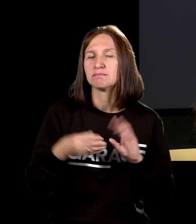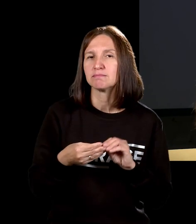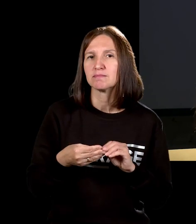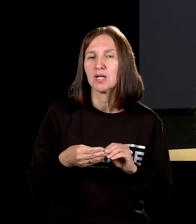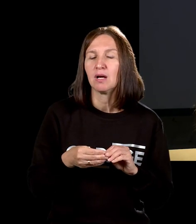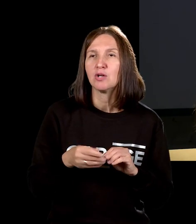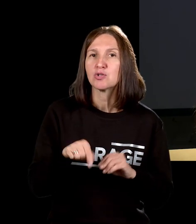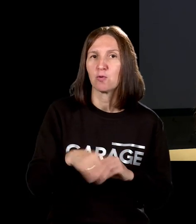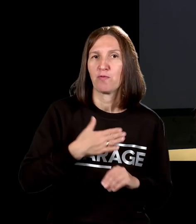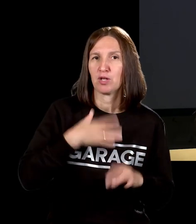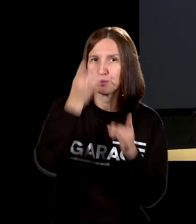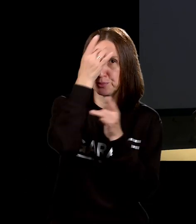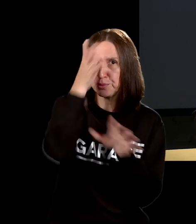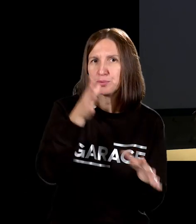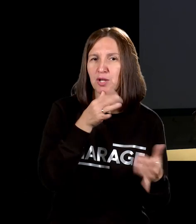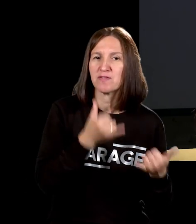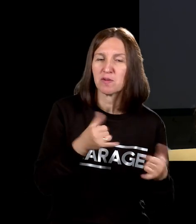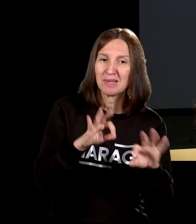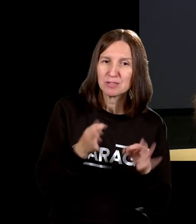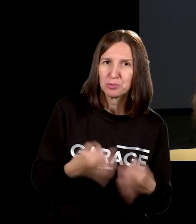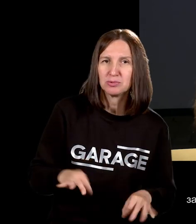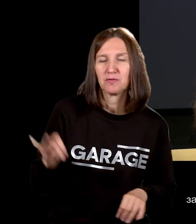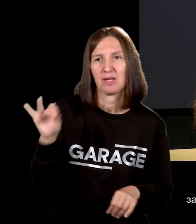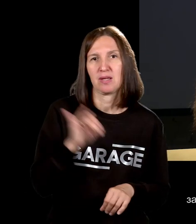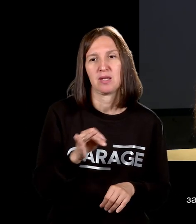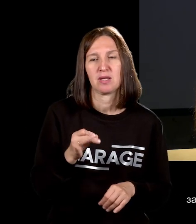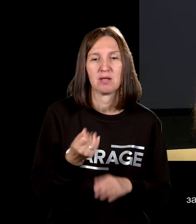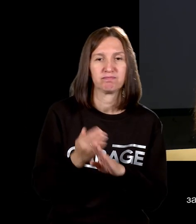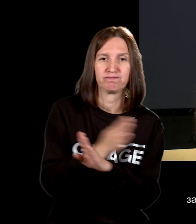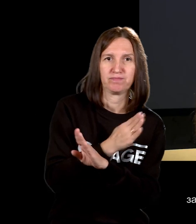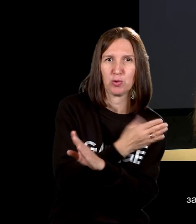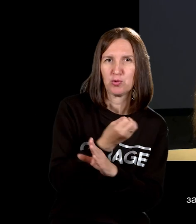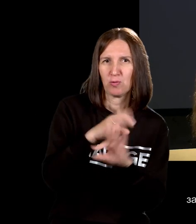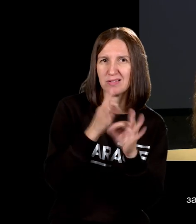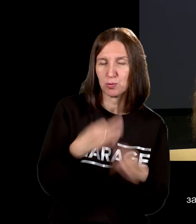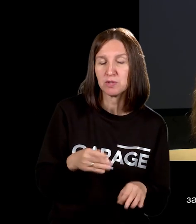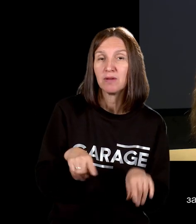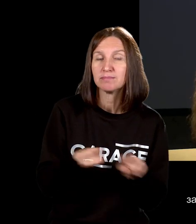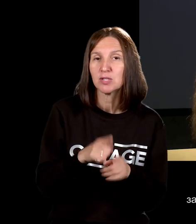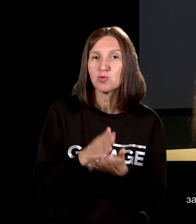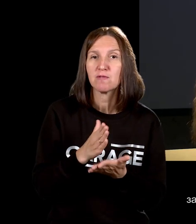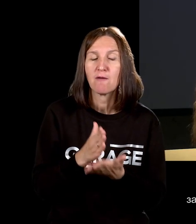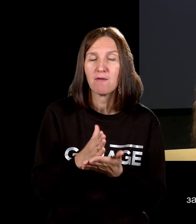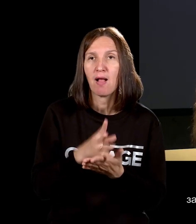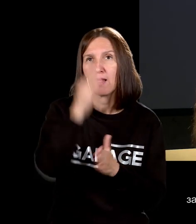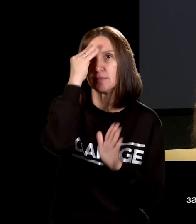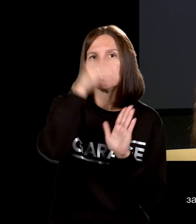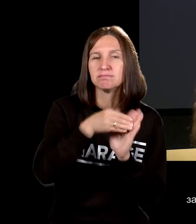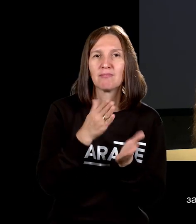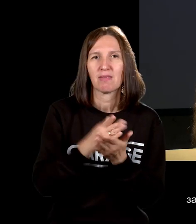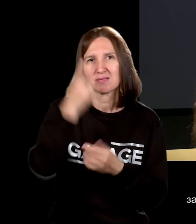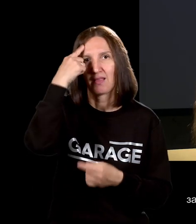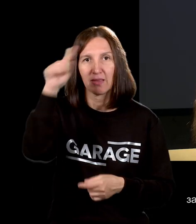нашей культуре и в современном искусстве, но и в более ранних формах искусства существует как бы заложена идея,